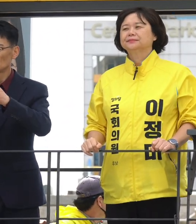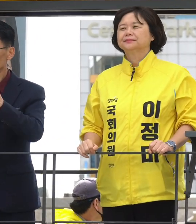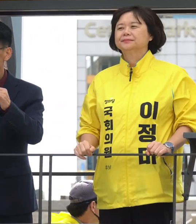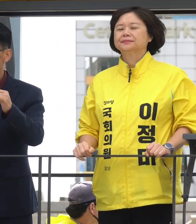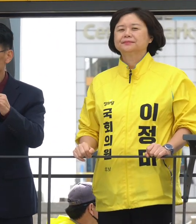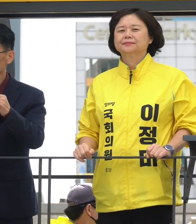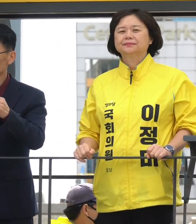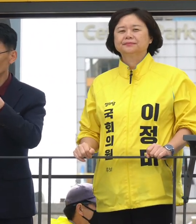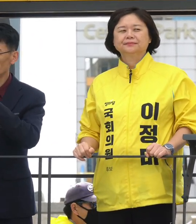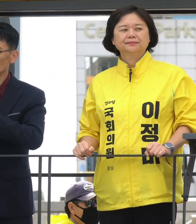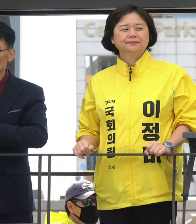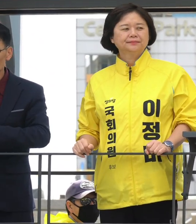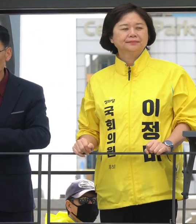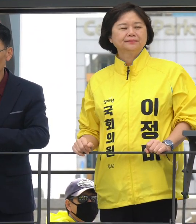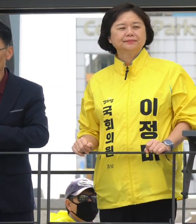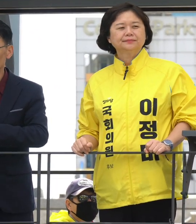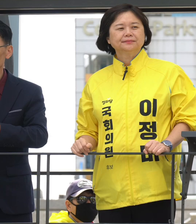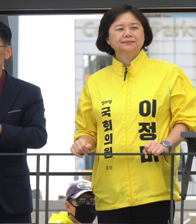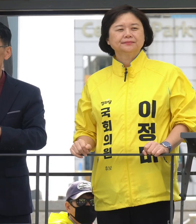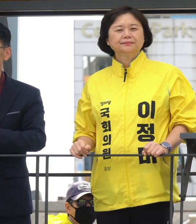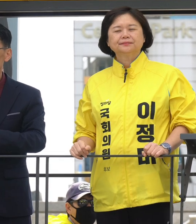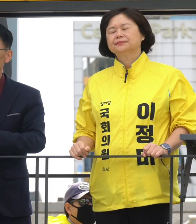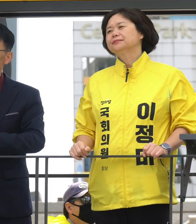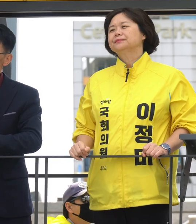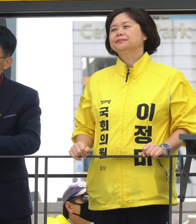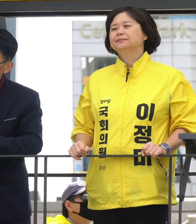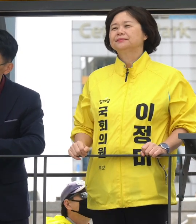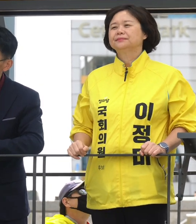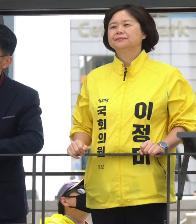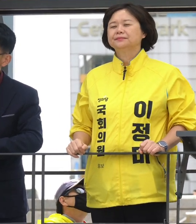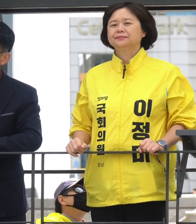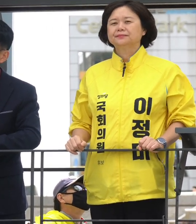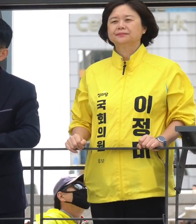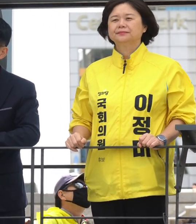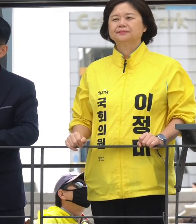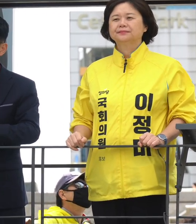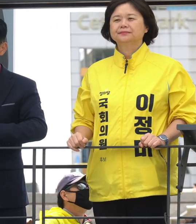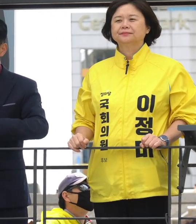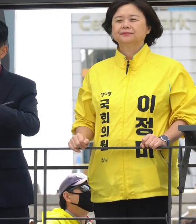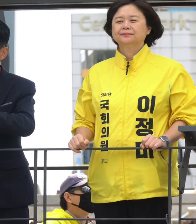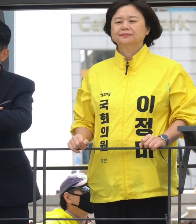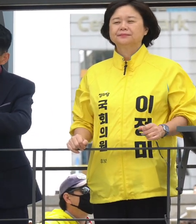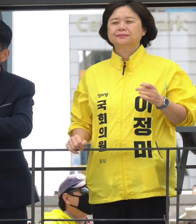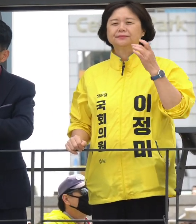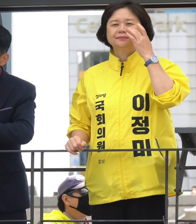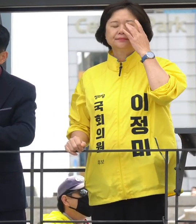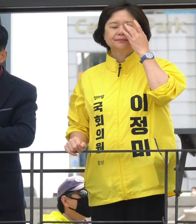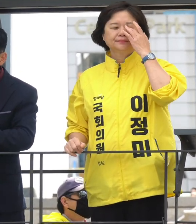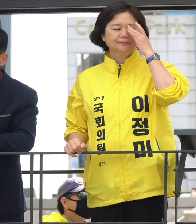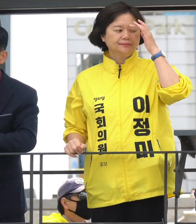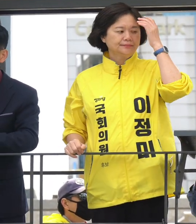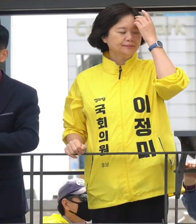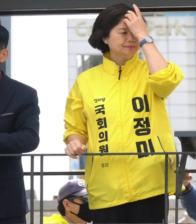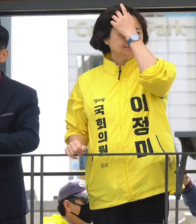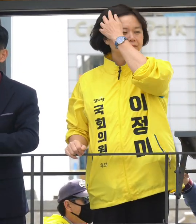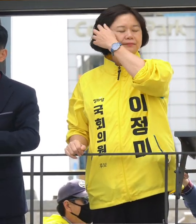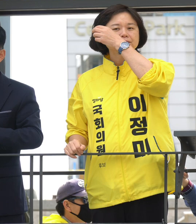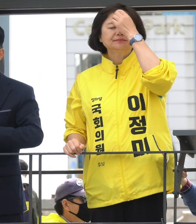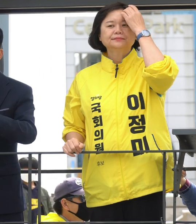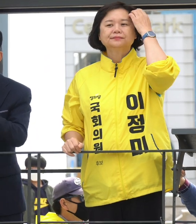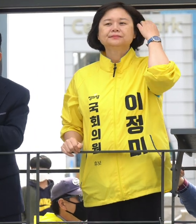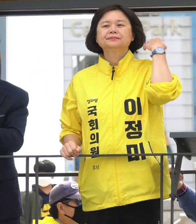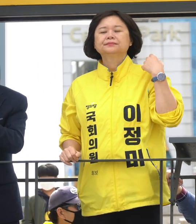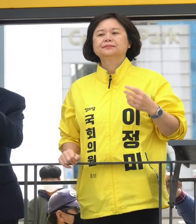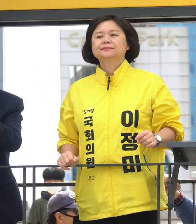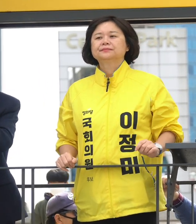국민들이 묻습니다. 걱정을 하십니다. 정의당 잘 돼야 되는데, 정의당